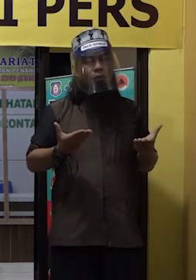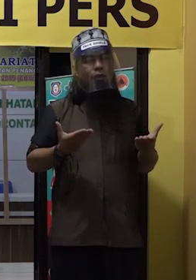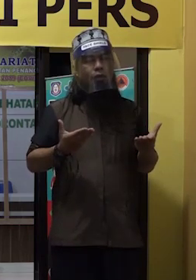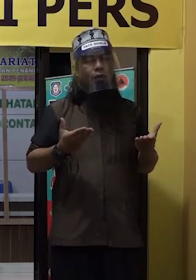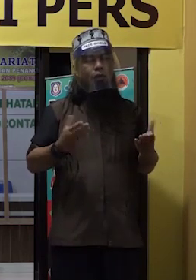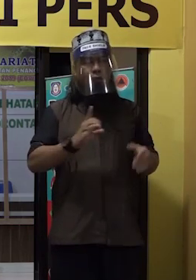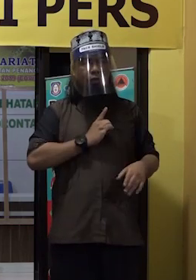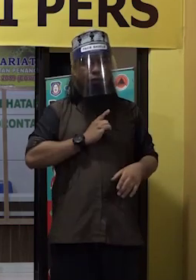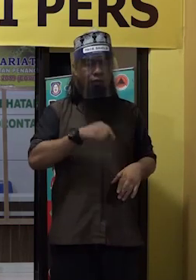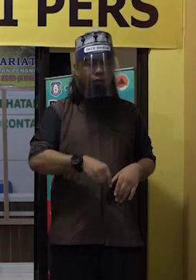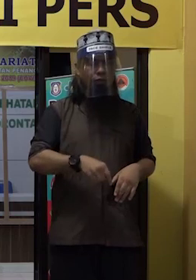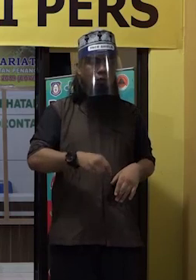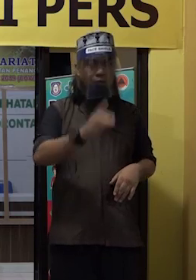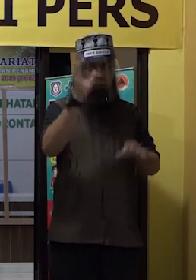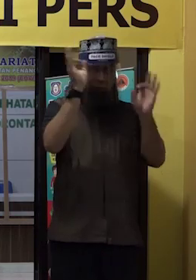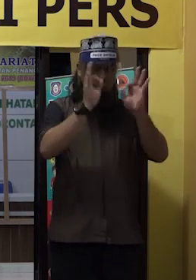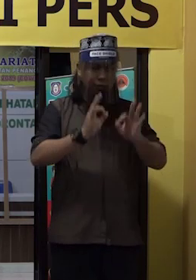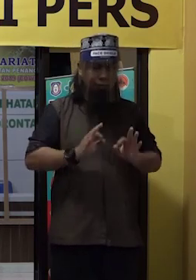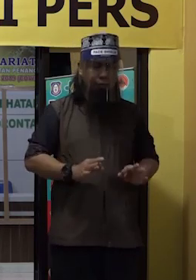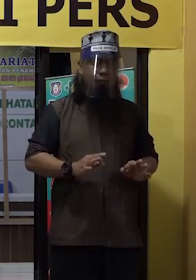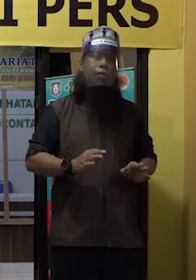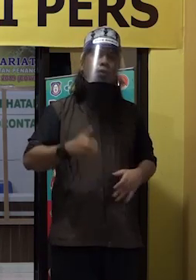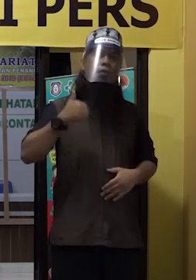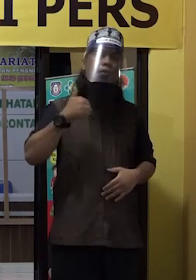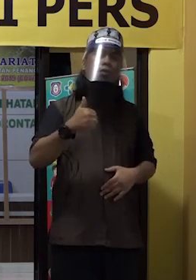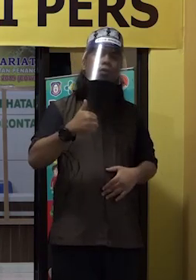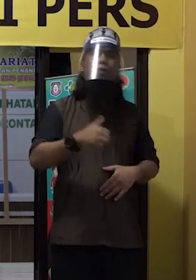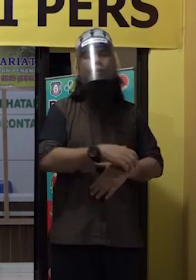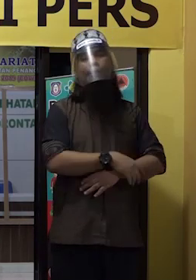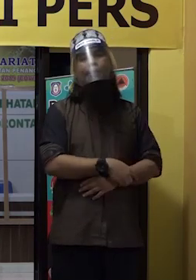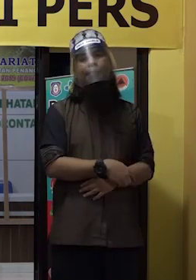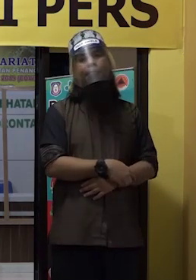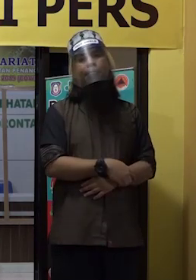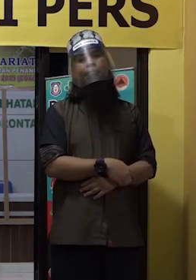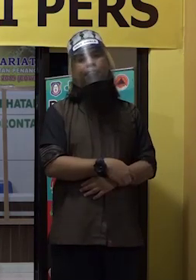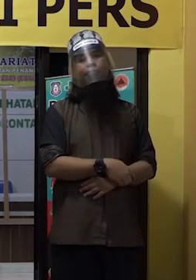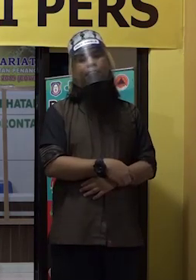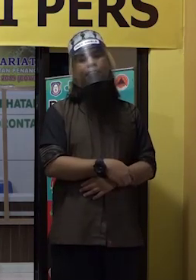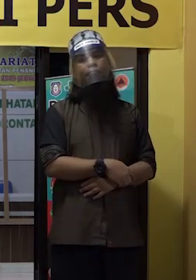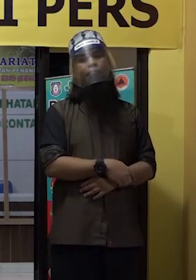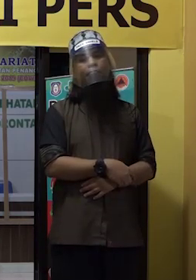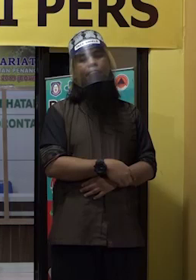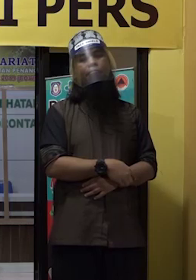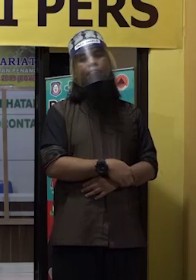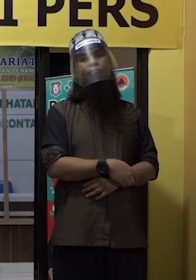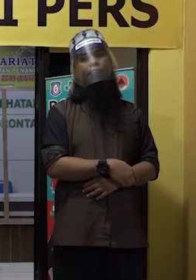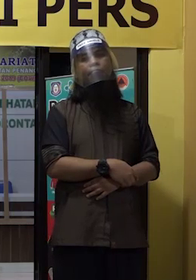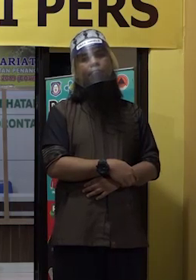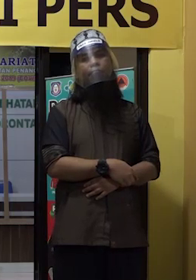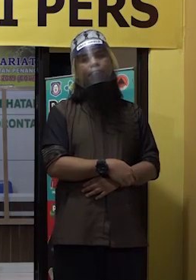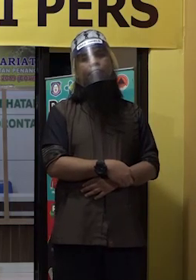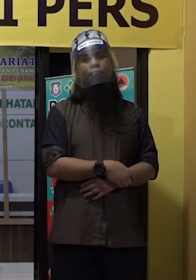supaya mereka terlibat langsung, bukan menjadi subjek, bukan menjadi objek, tapi menjadi subjek. Saya kira